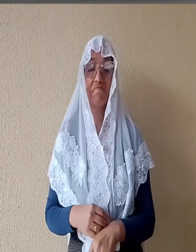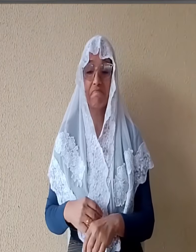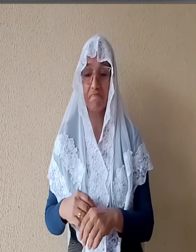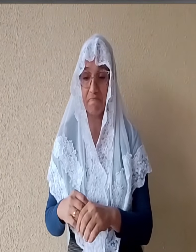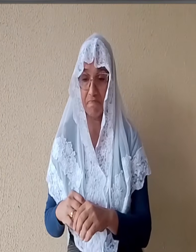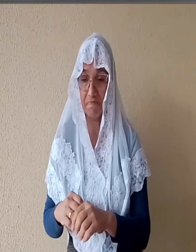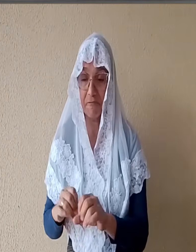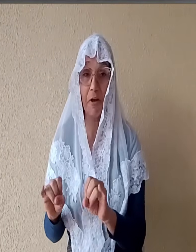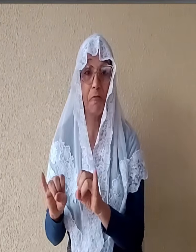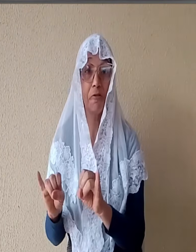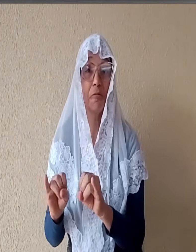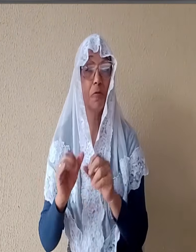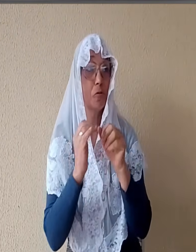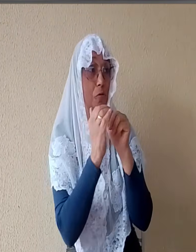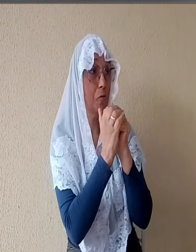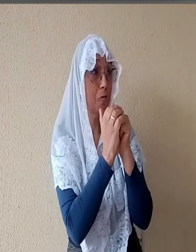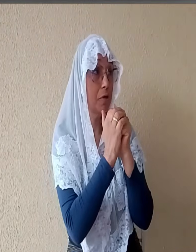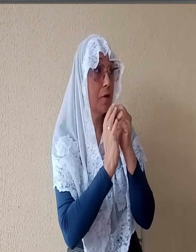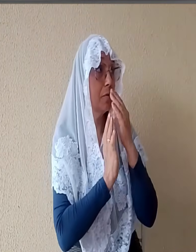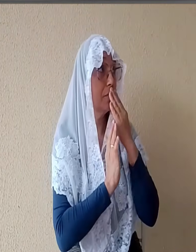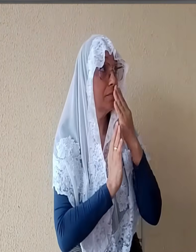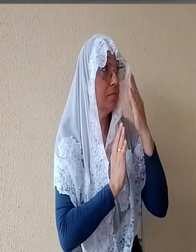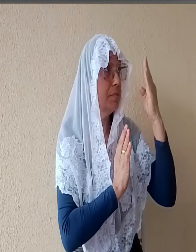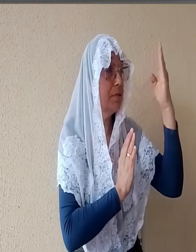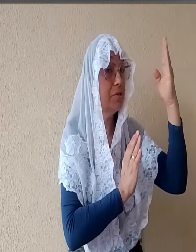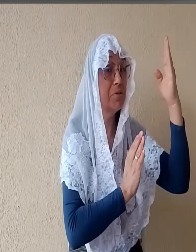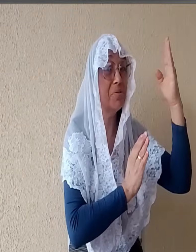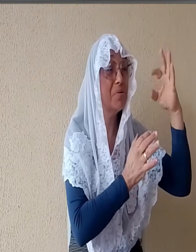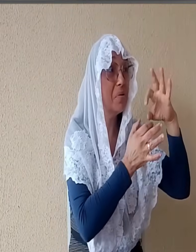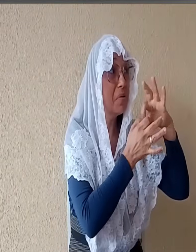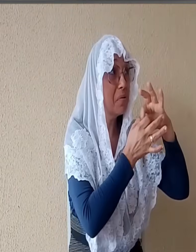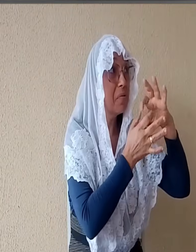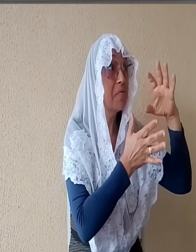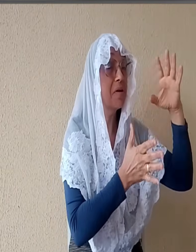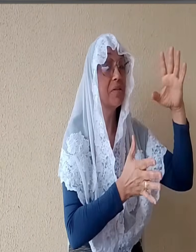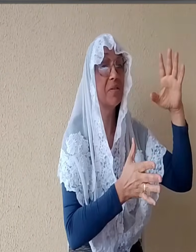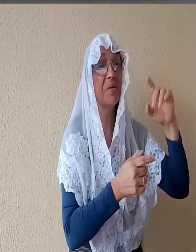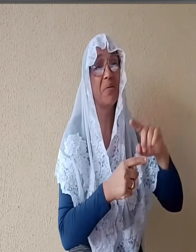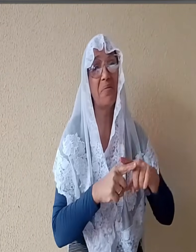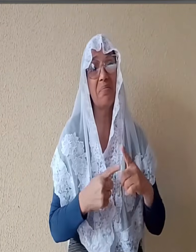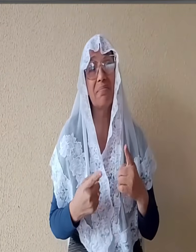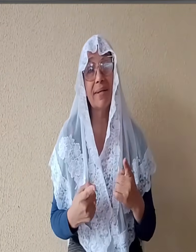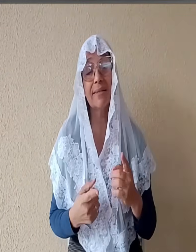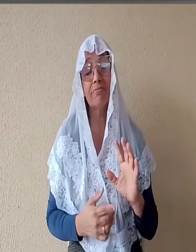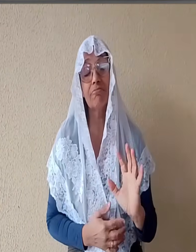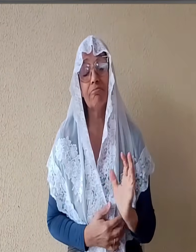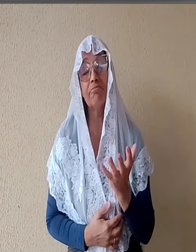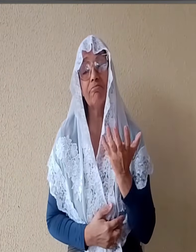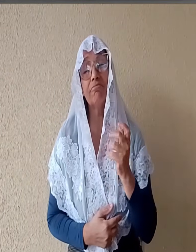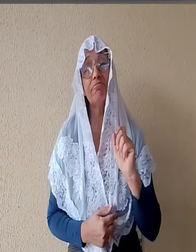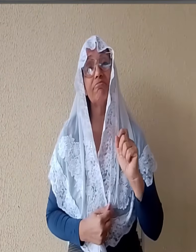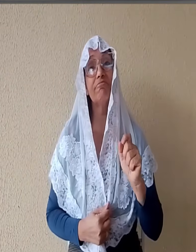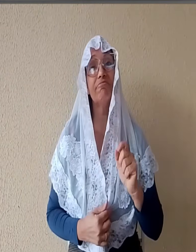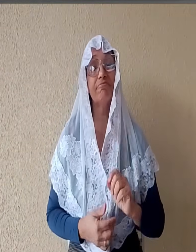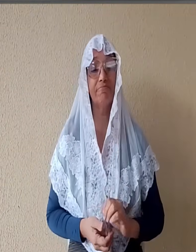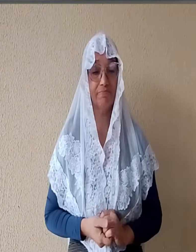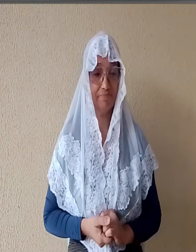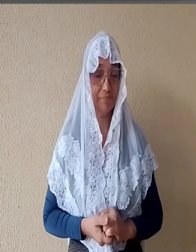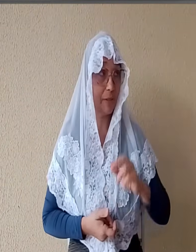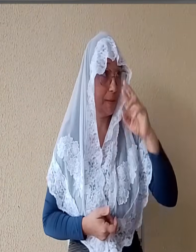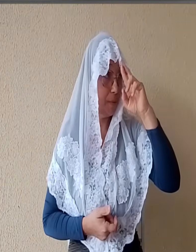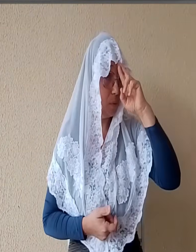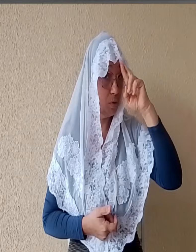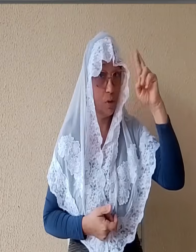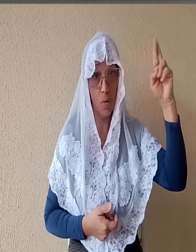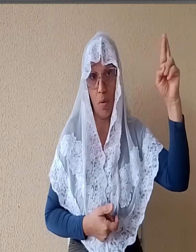olhar, esse rapaz que era para ser atendido, que o Senhor confirmou que não era, que a serva de Deus falou que